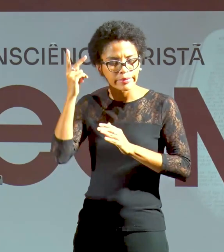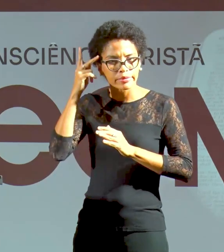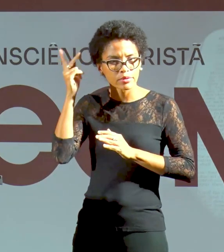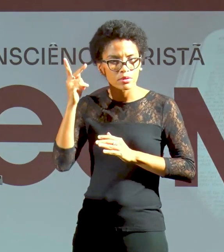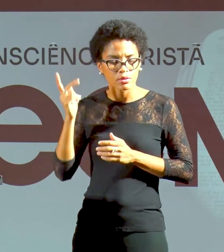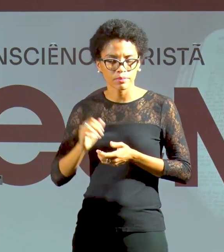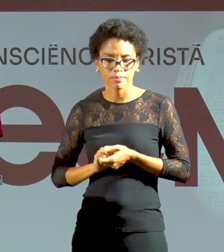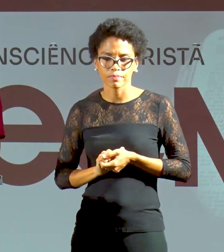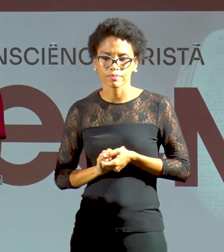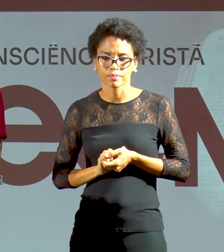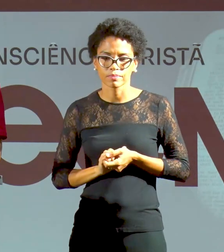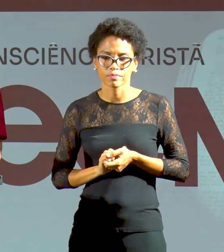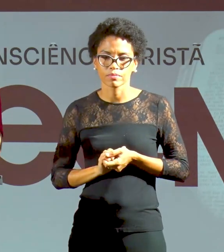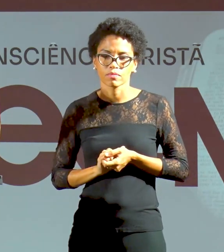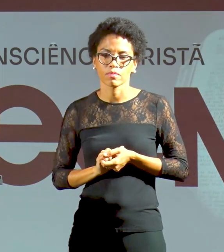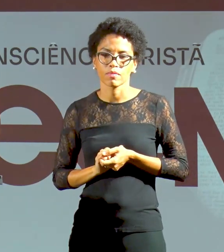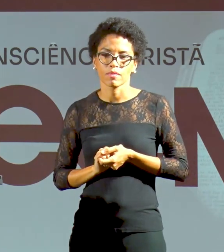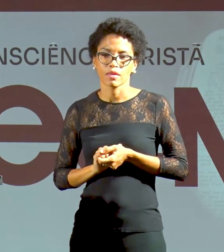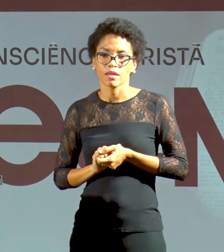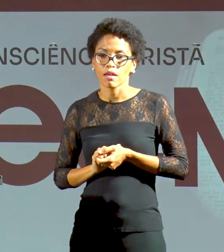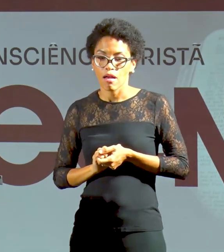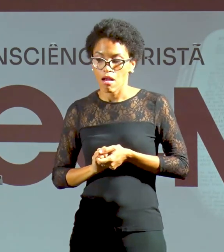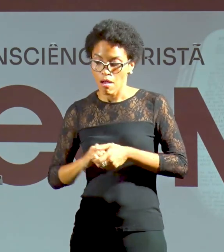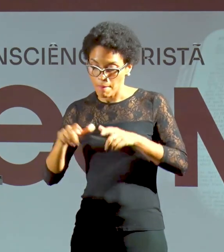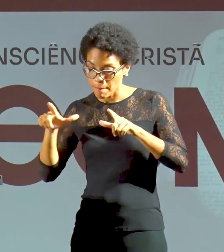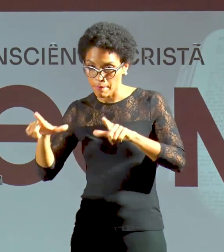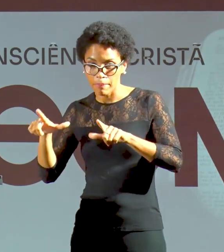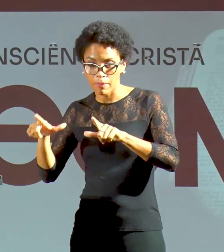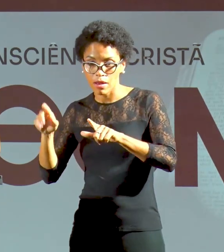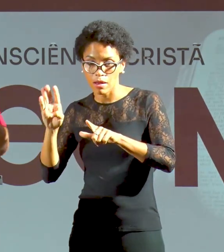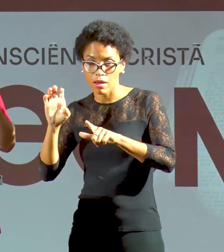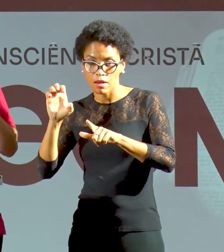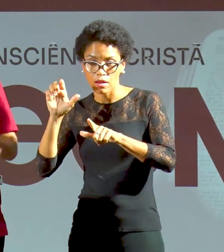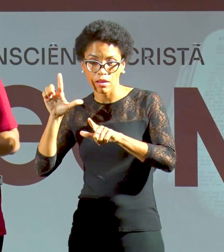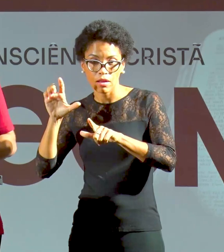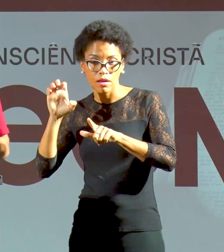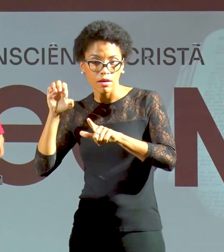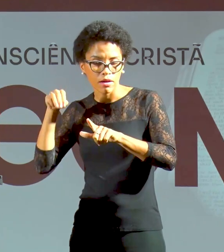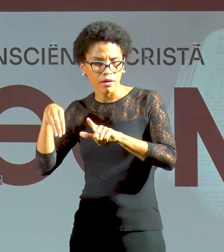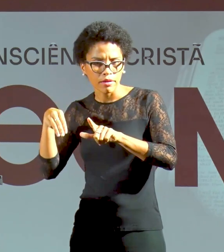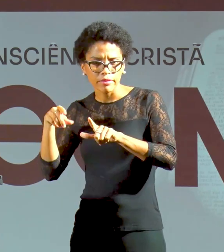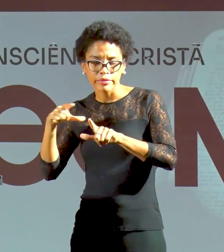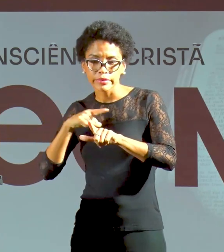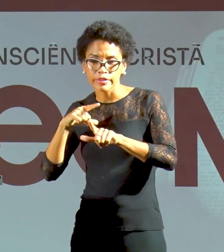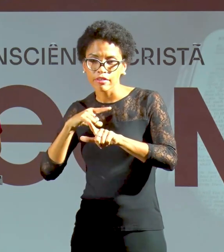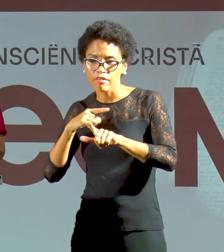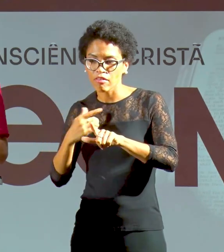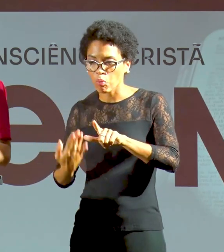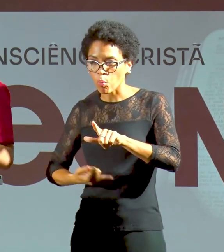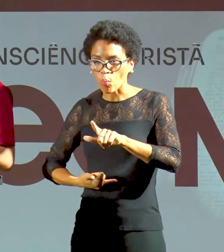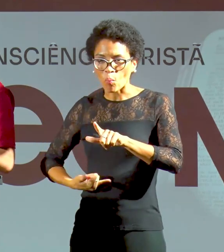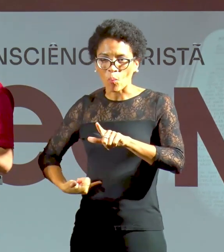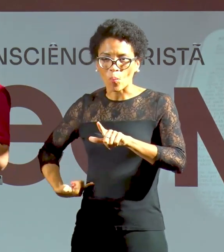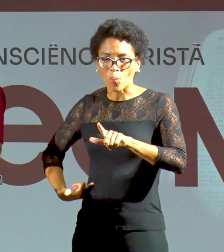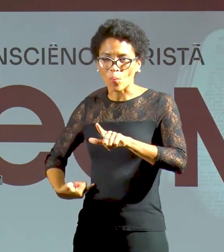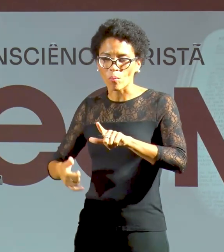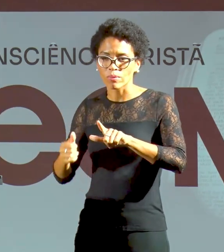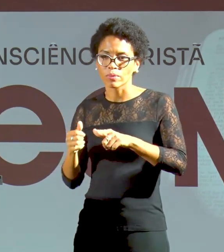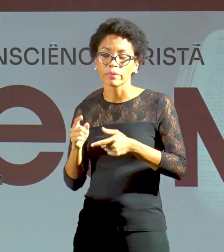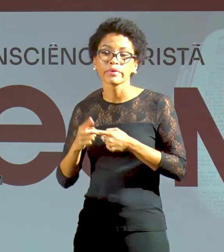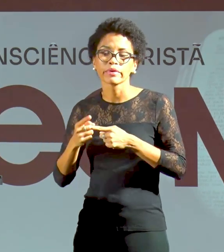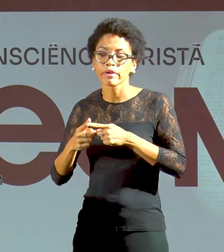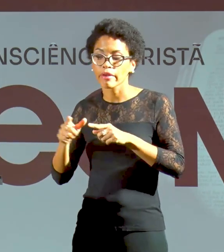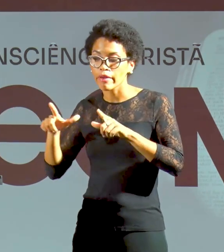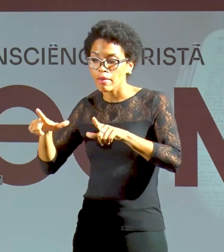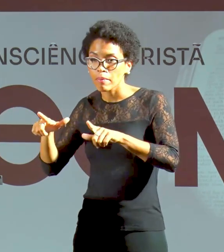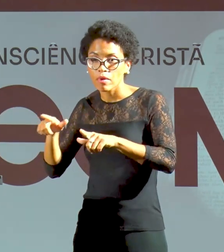houve uma fome em Belém por conta do pecado do Povo o livro de Rute se passa no tempo